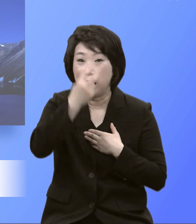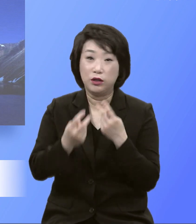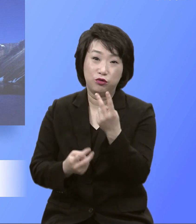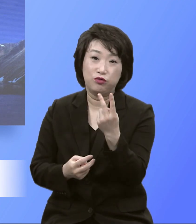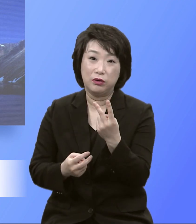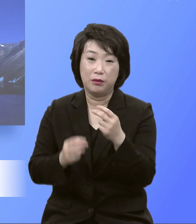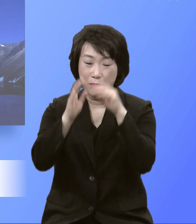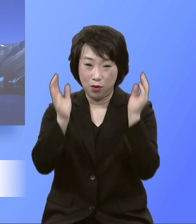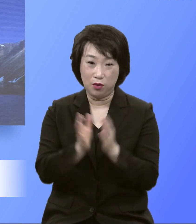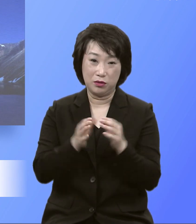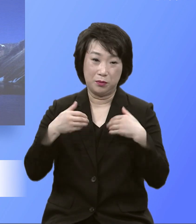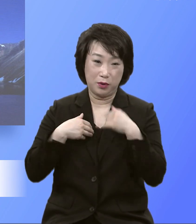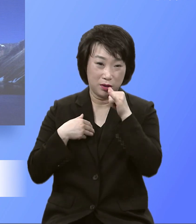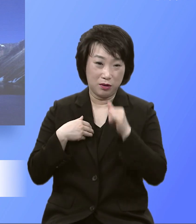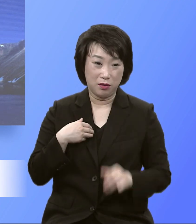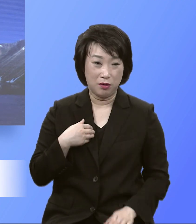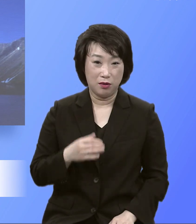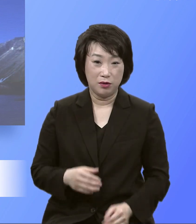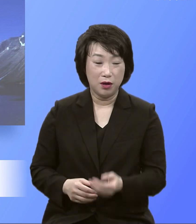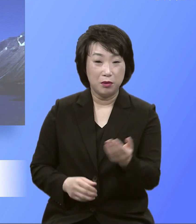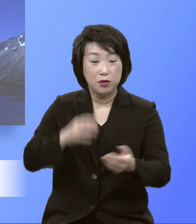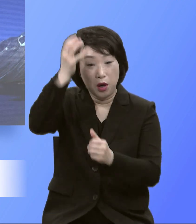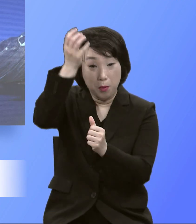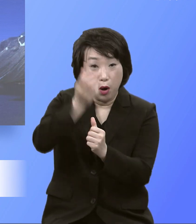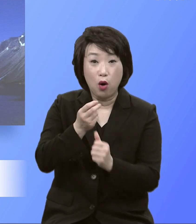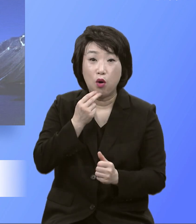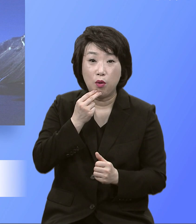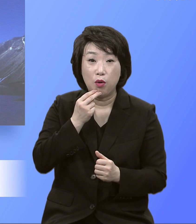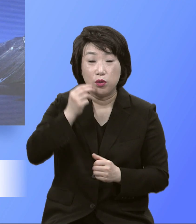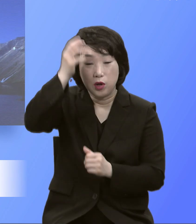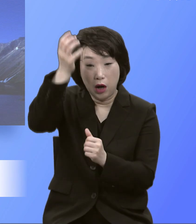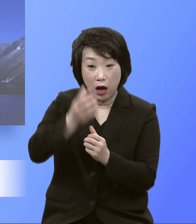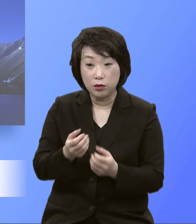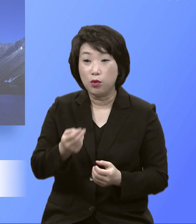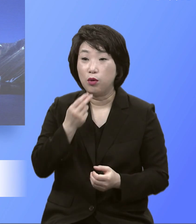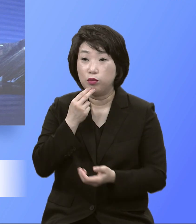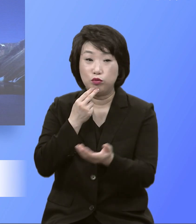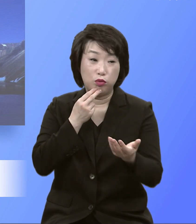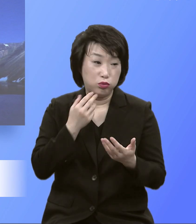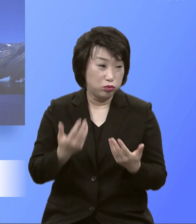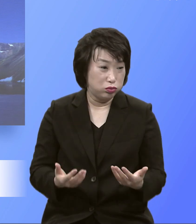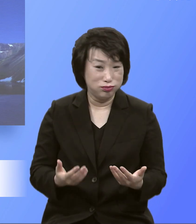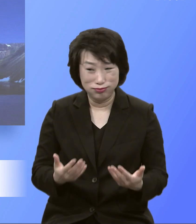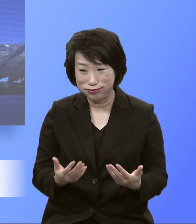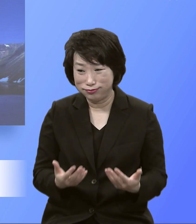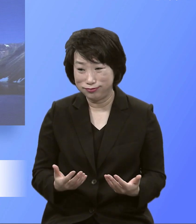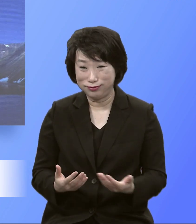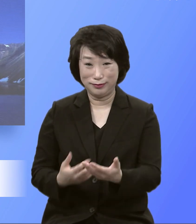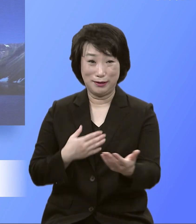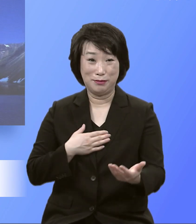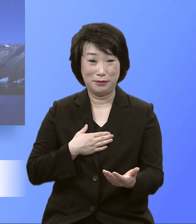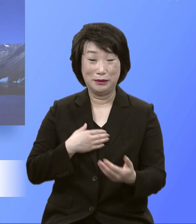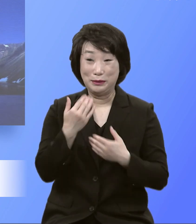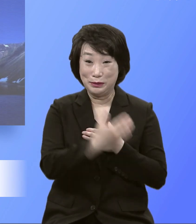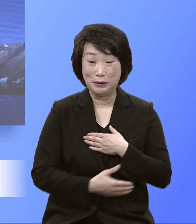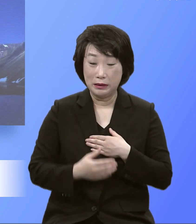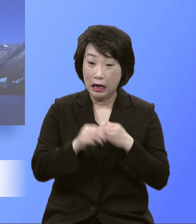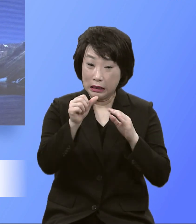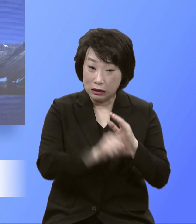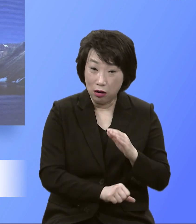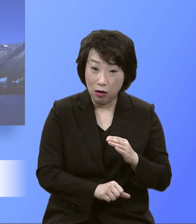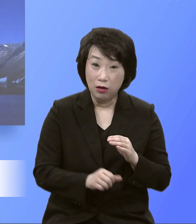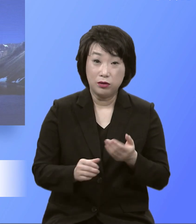관리해야 된다. 그래서 성령 받지 못하면, 성령 강림이 없으면 우리가 어떻게 해요? 육신에게